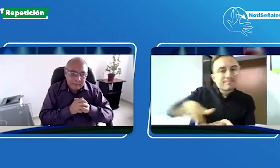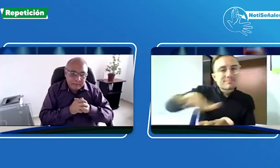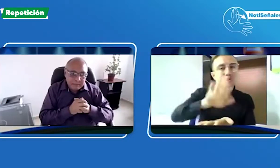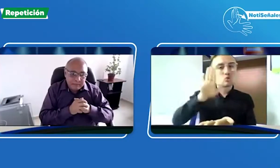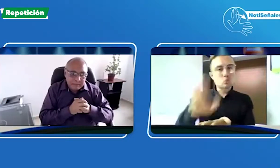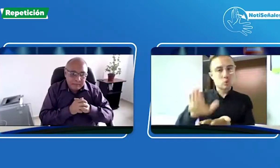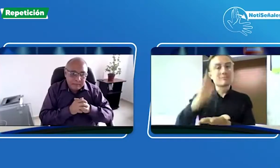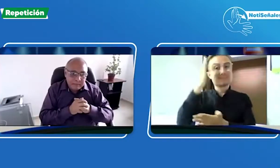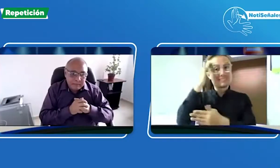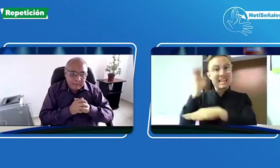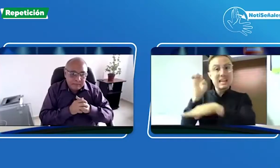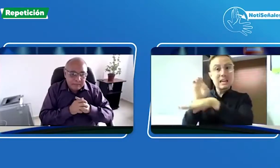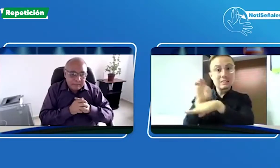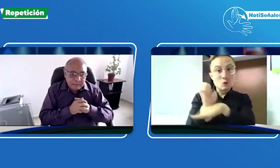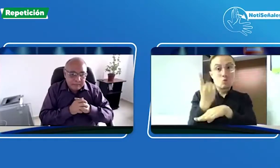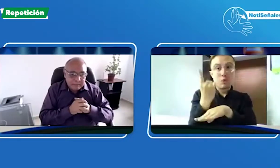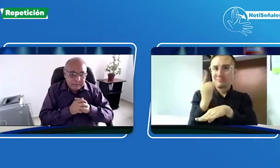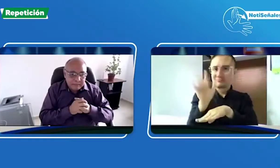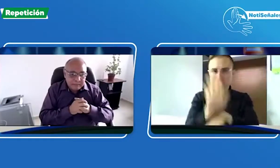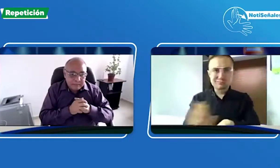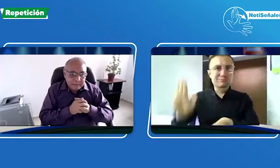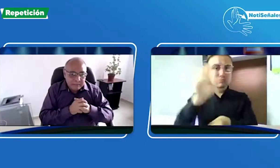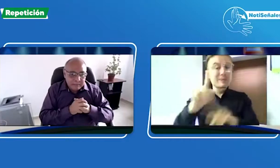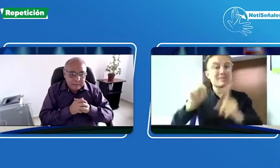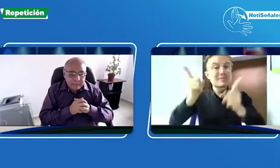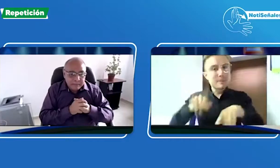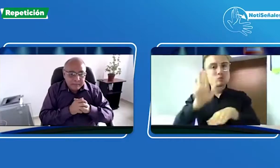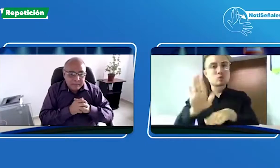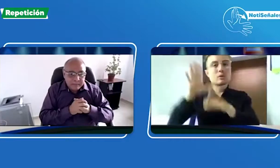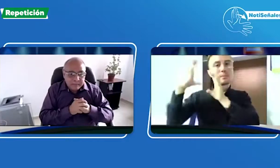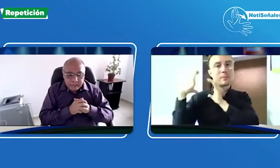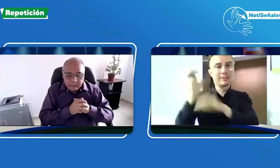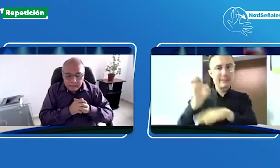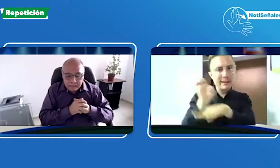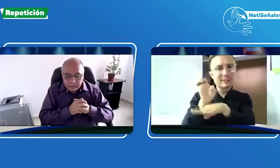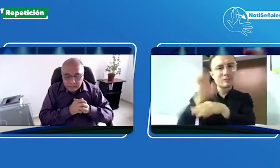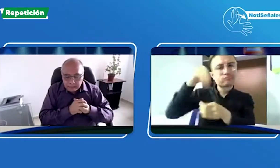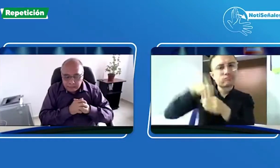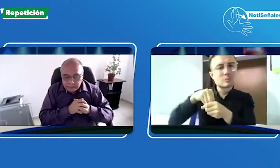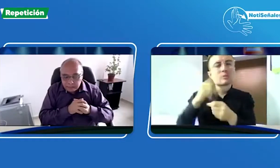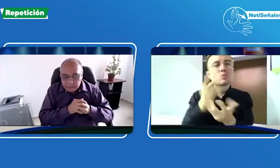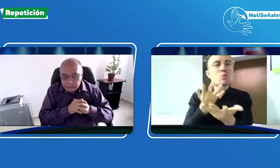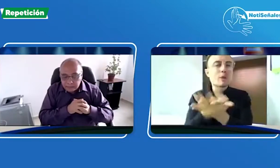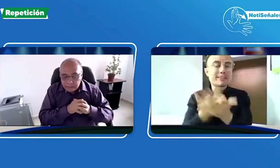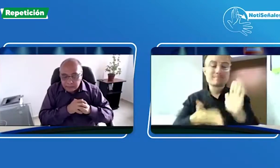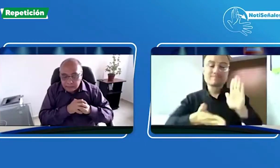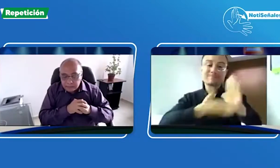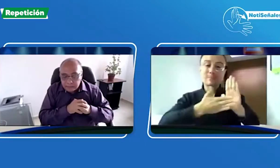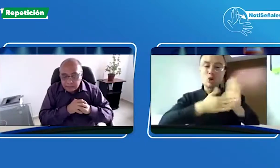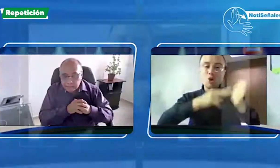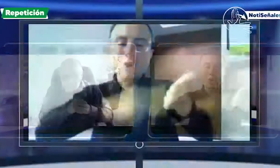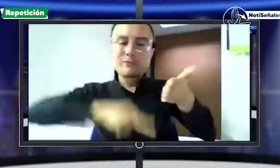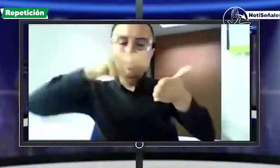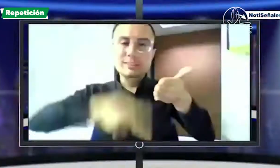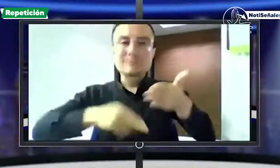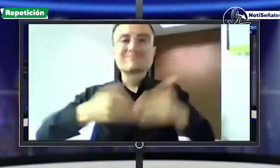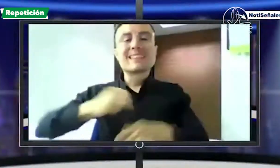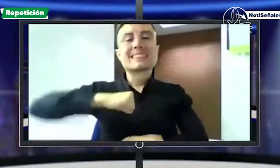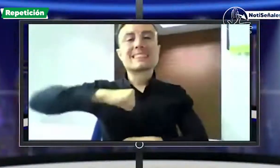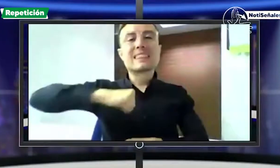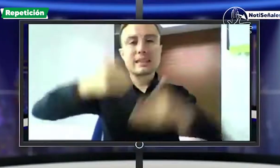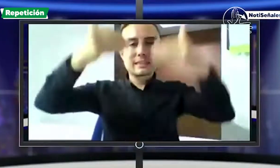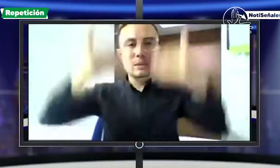muchas gracias pues el consejo que nosotros daríamos no solamente a las entidades del orden departamental